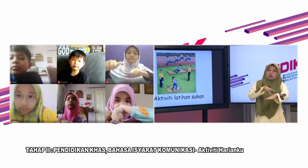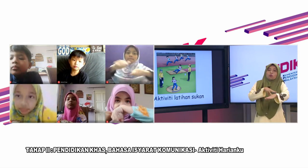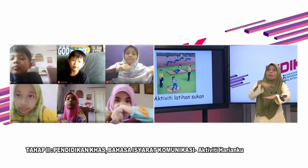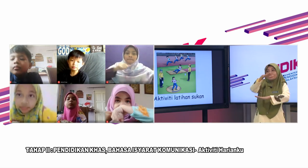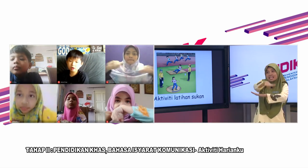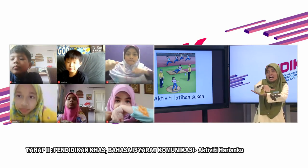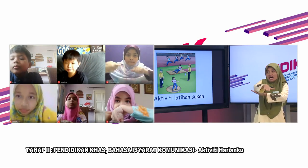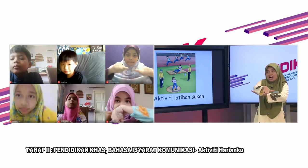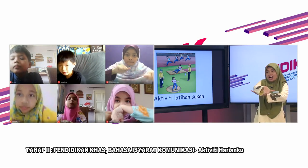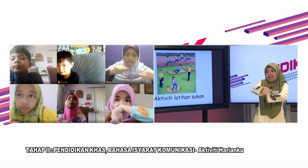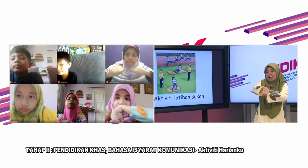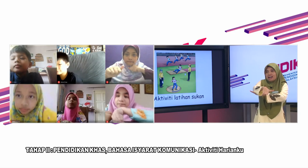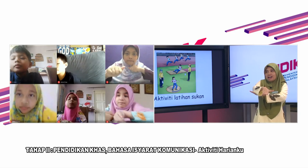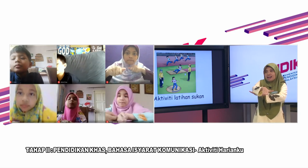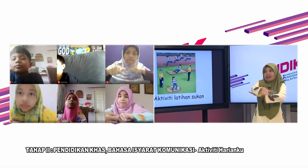waktu petang.